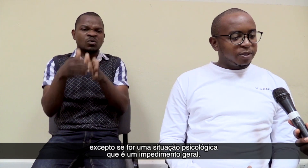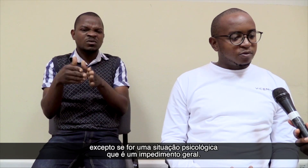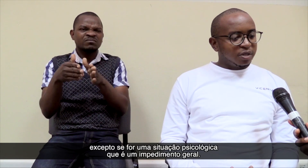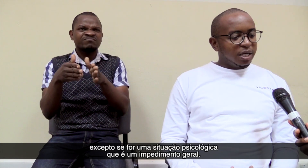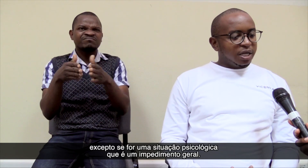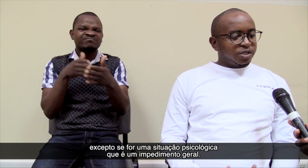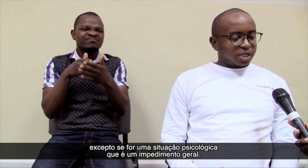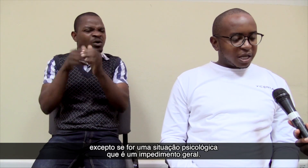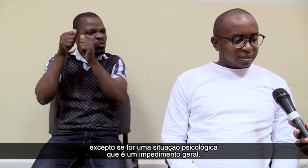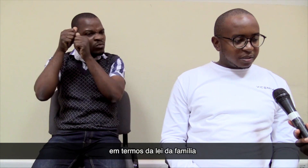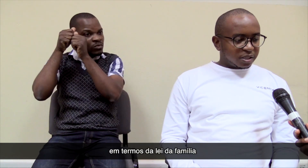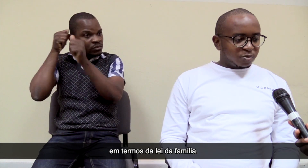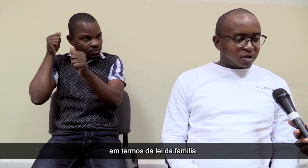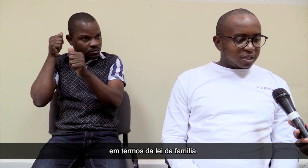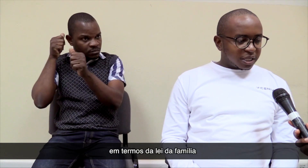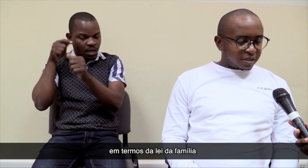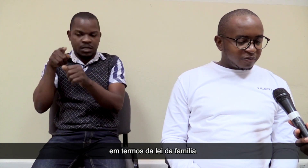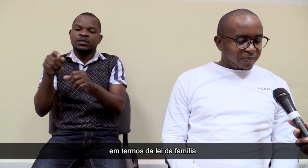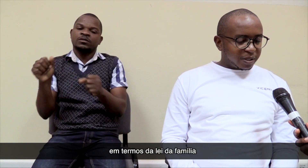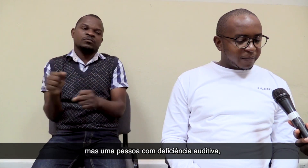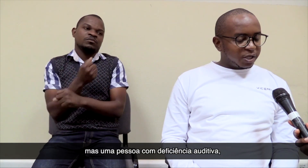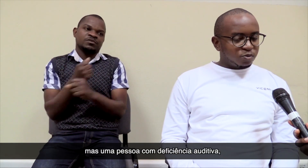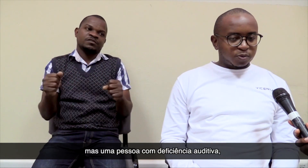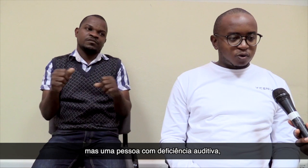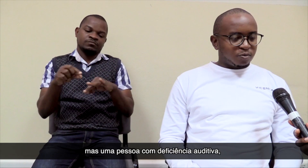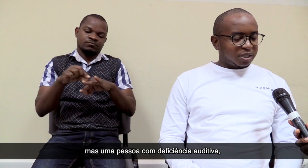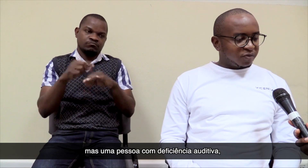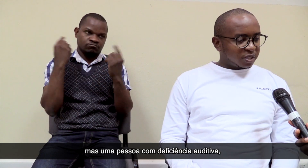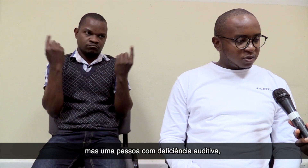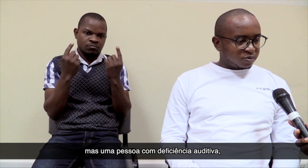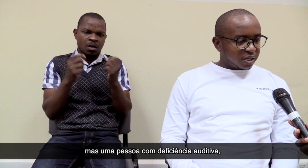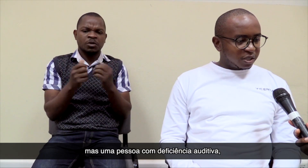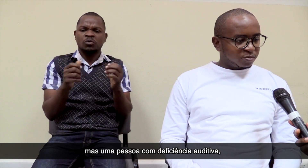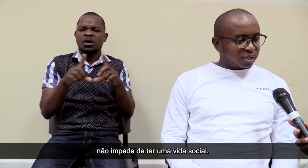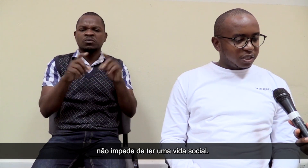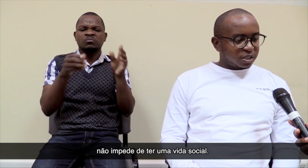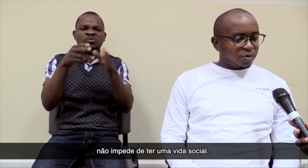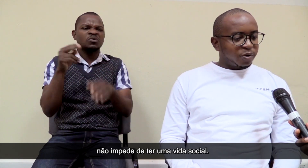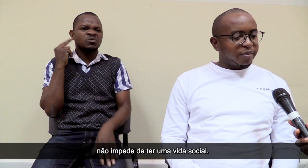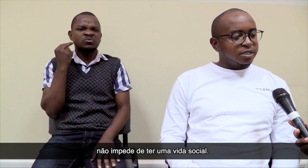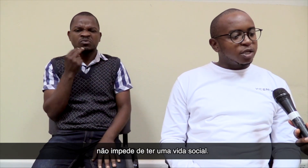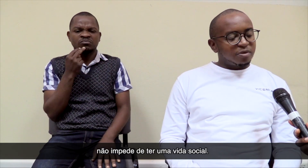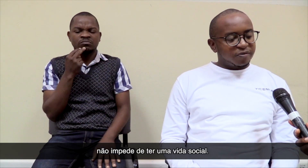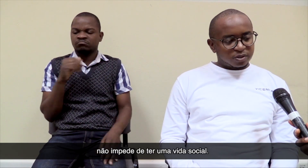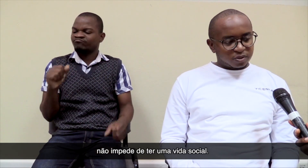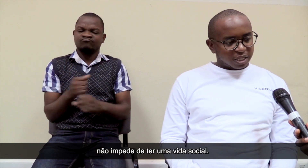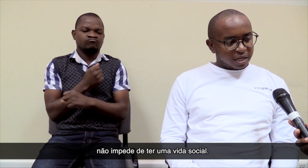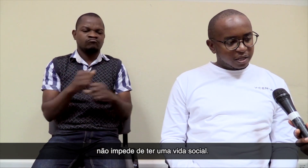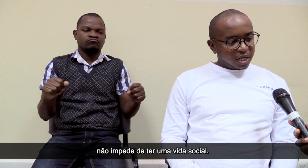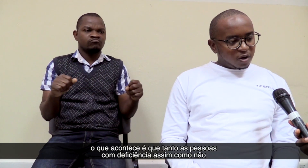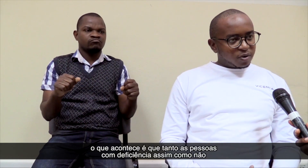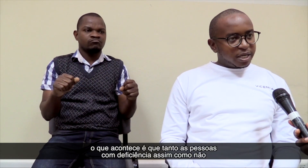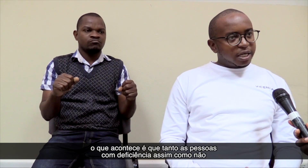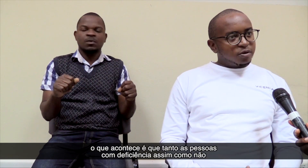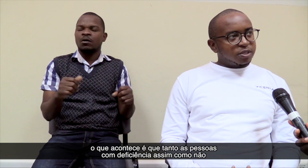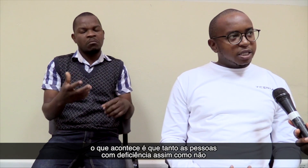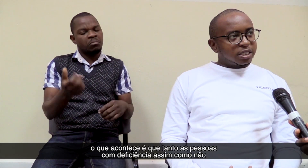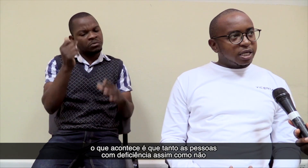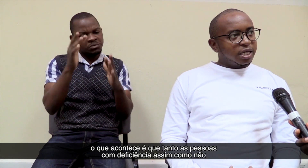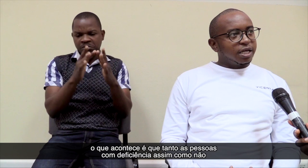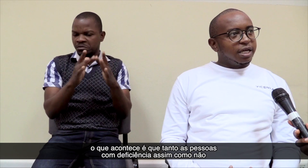está, uma vez que a própria lei diz que o casamento é uma união voluntária entre um homem e uma mulher, que os dois têm um discernimento que querem se unir. Mas o